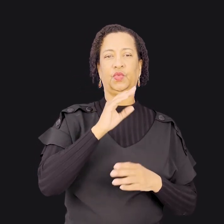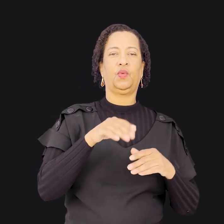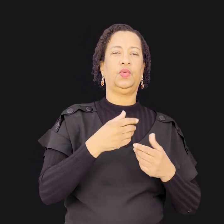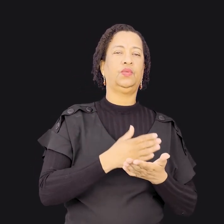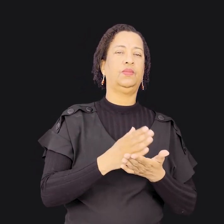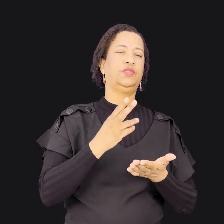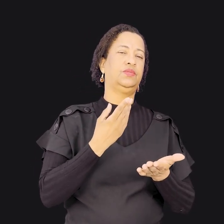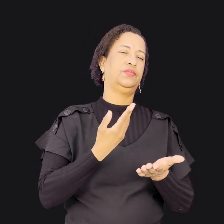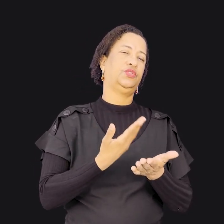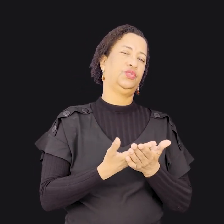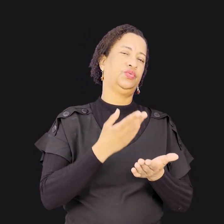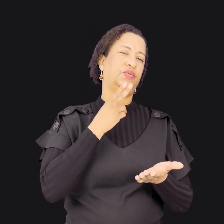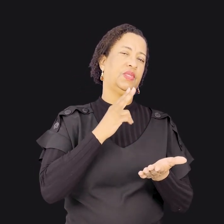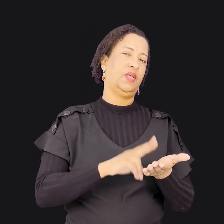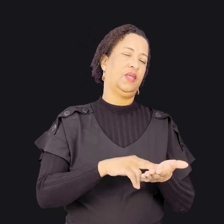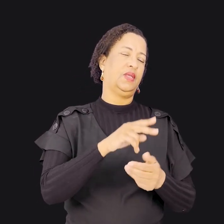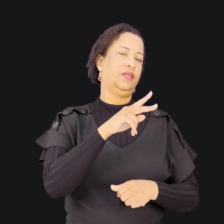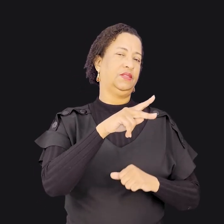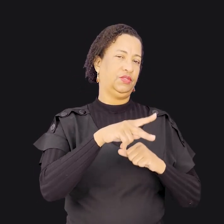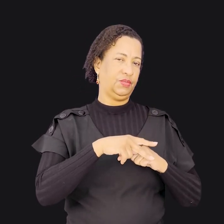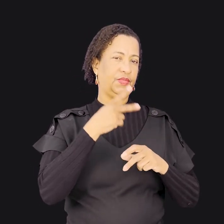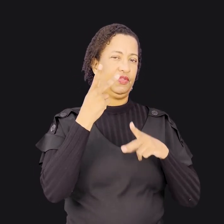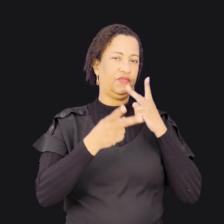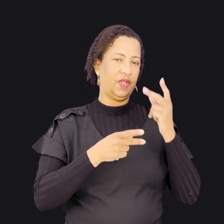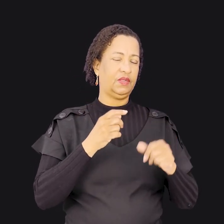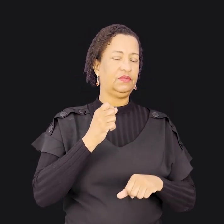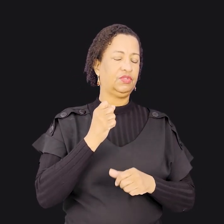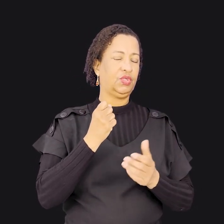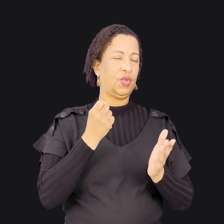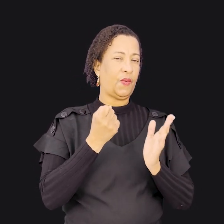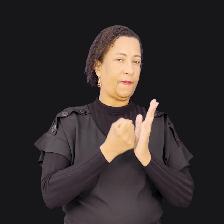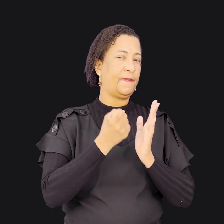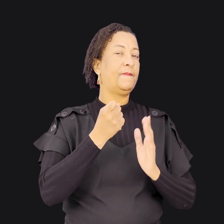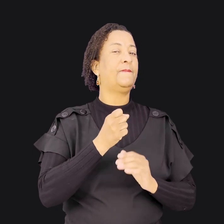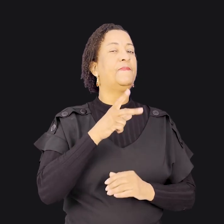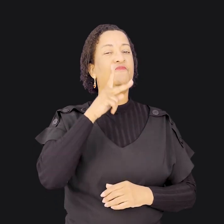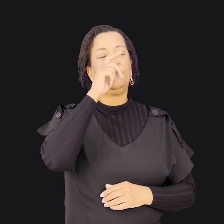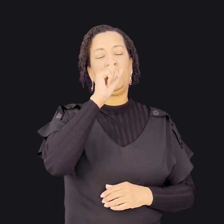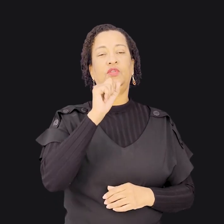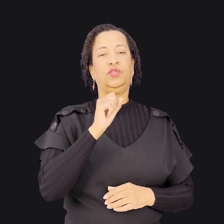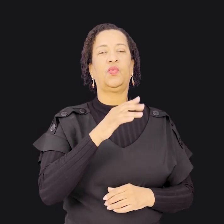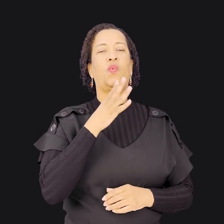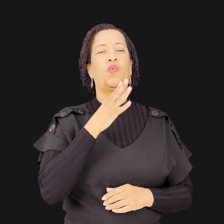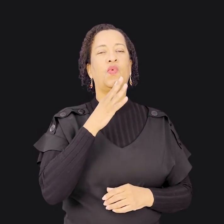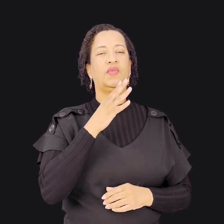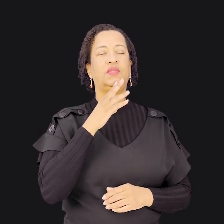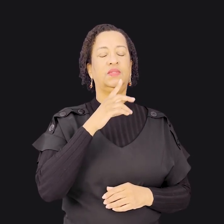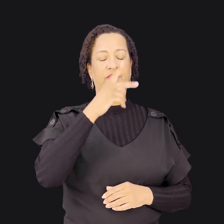estudar as cartas de Pedro, dissemos que um dos pontos fortes de Pedro era o seu conhecimento pessoal a respeito de